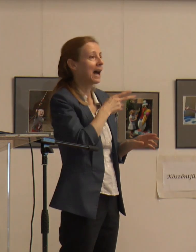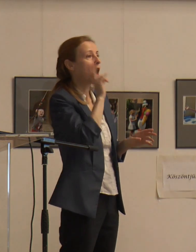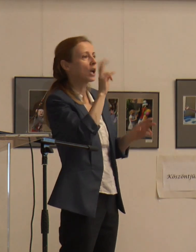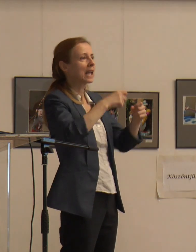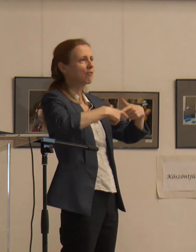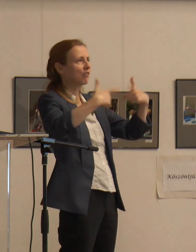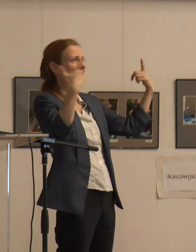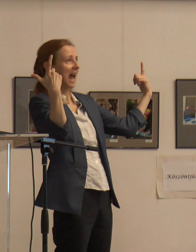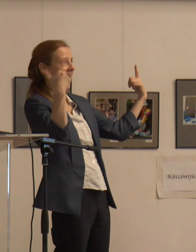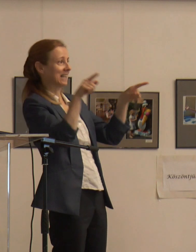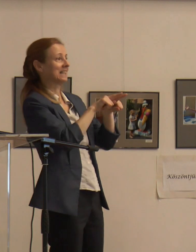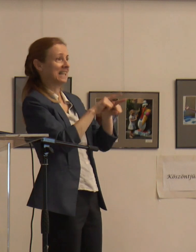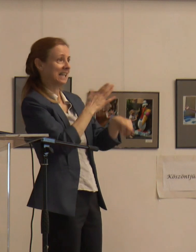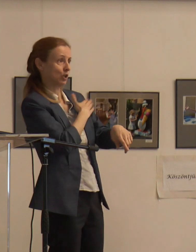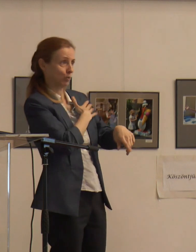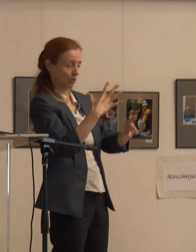világi, így jutalmat nyer.